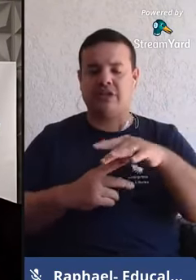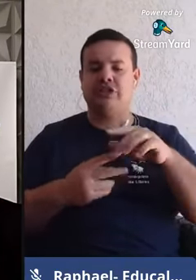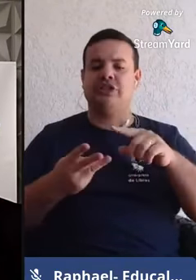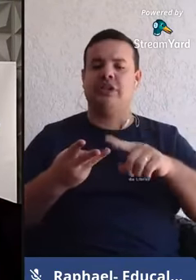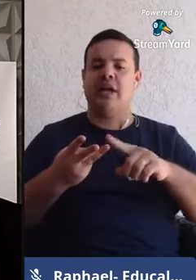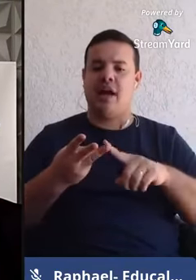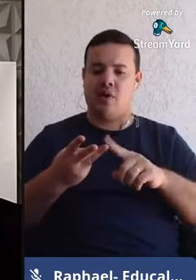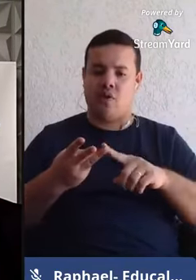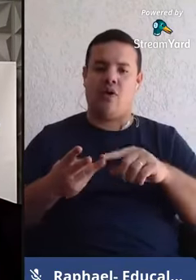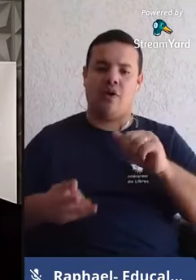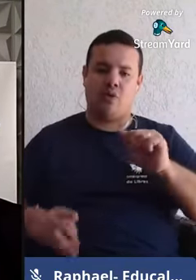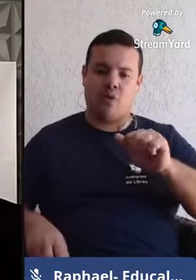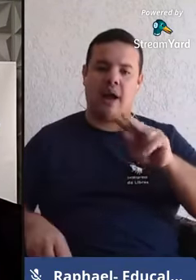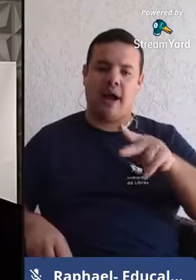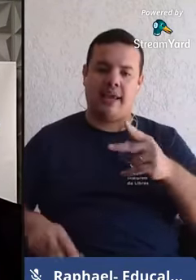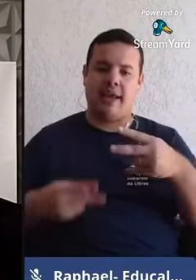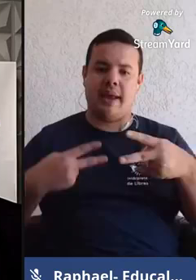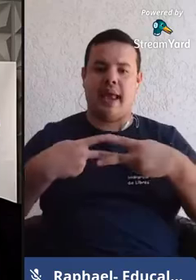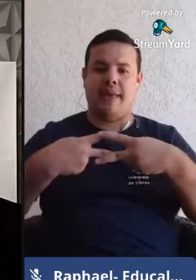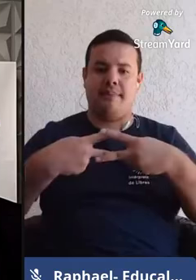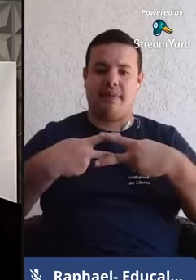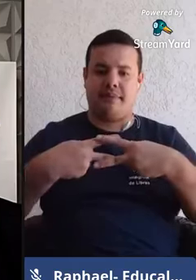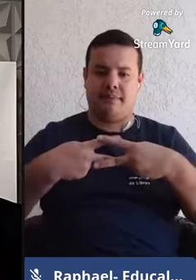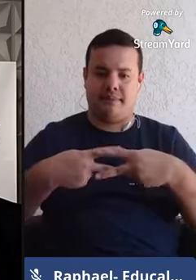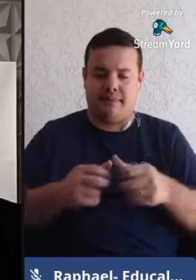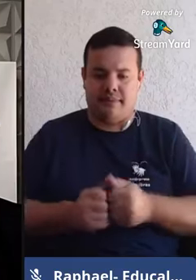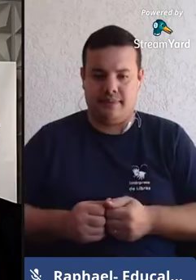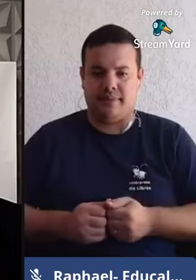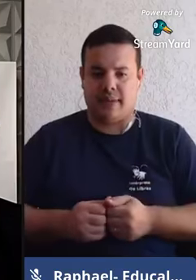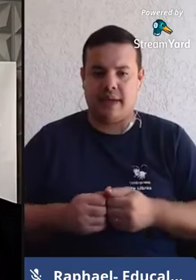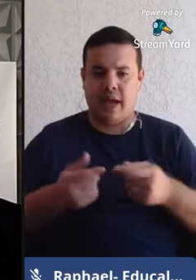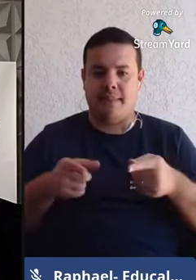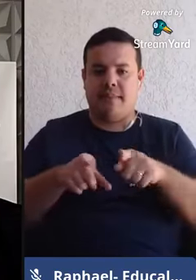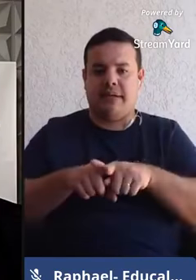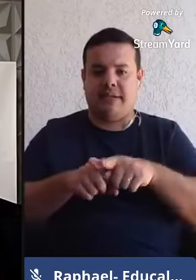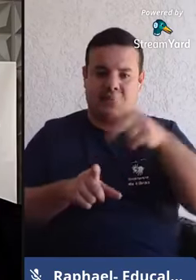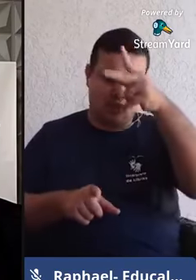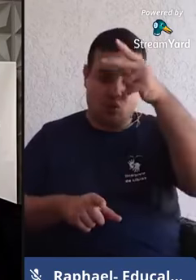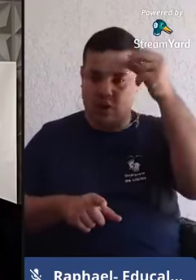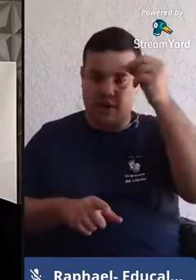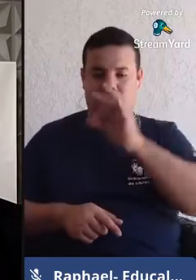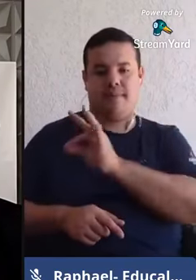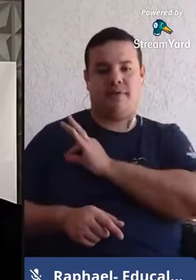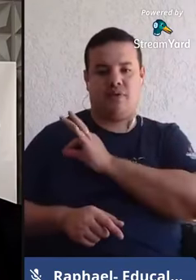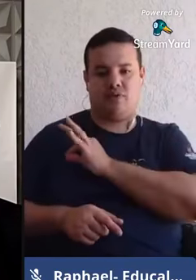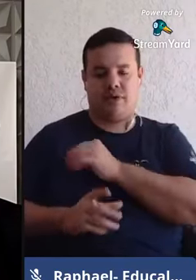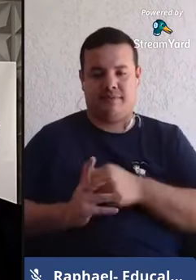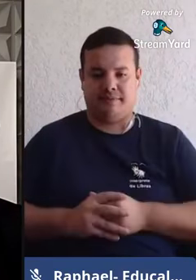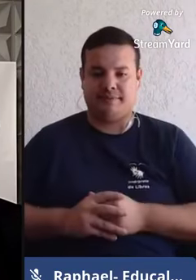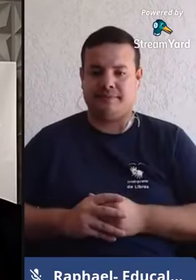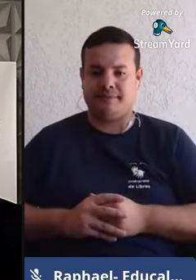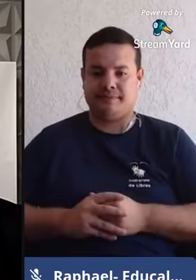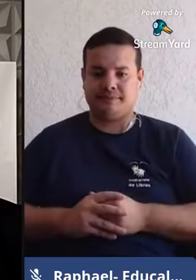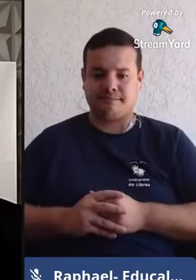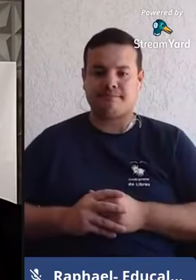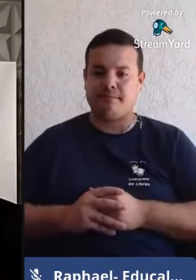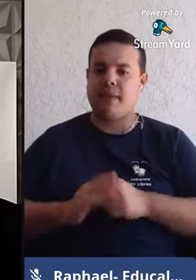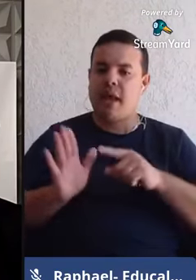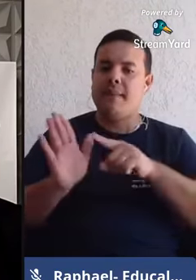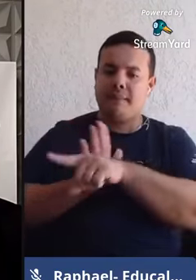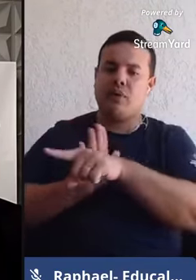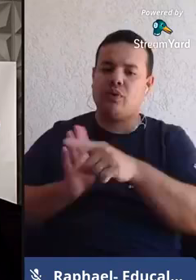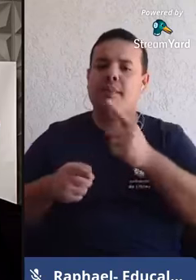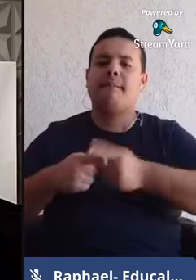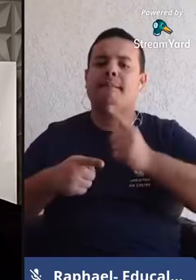fazendo com a Prefeitura. Me conta um pouco mais por que dessa ascensão, por que a Reatec